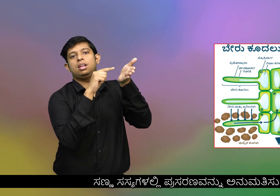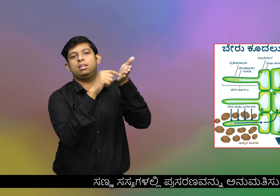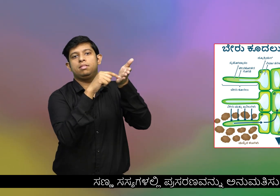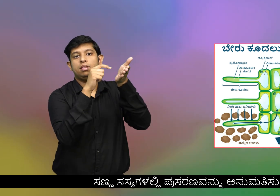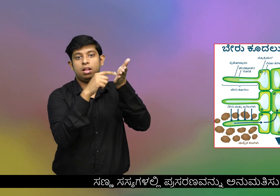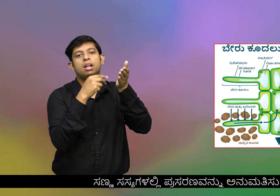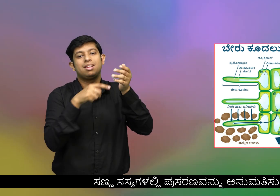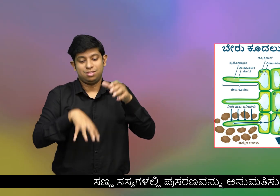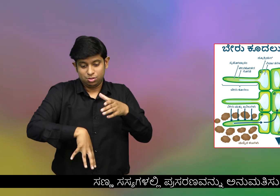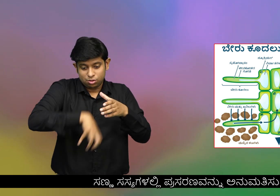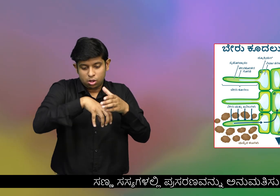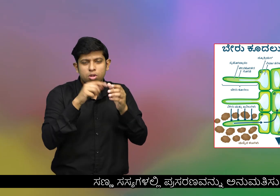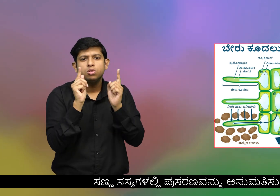ಅನುಮತಿಸುತ್ತದೆ.